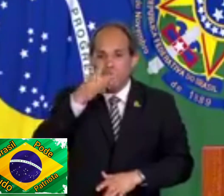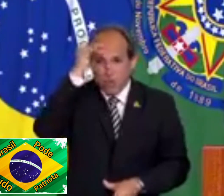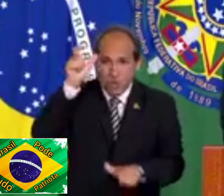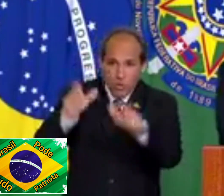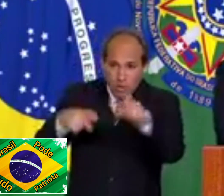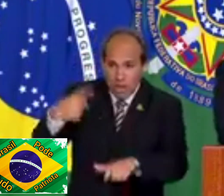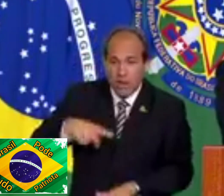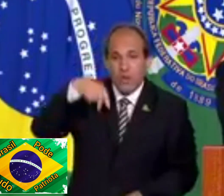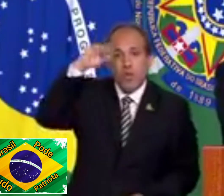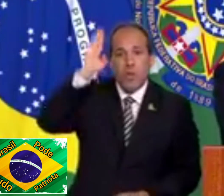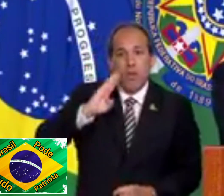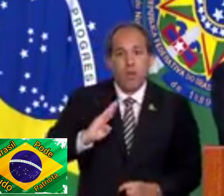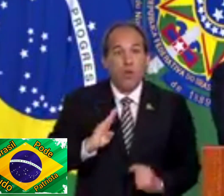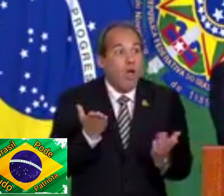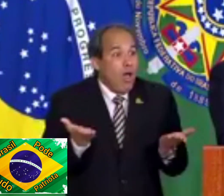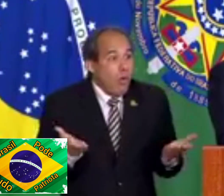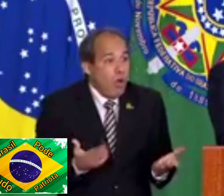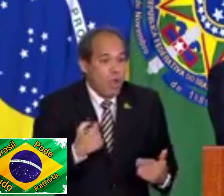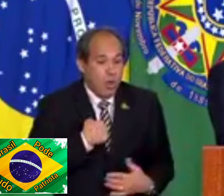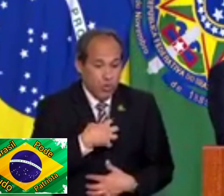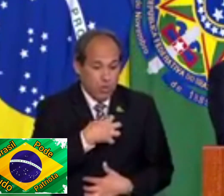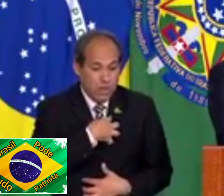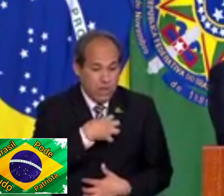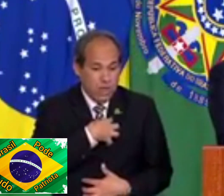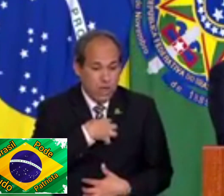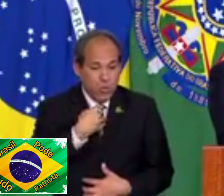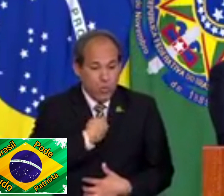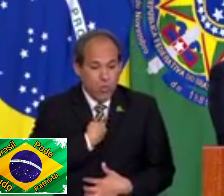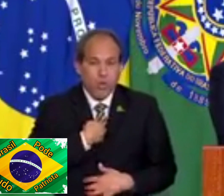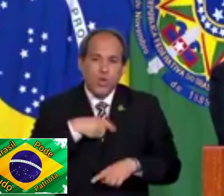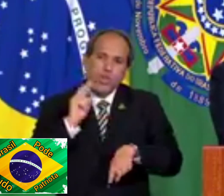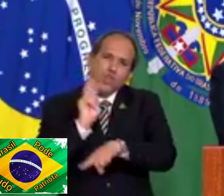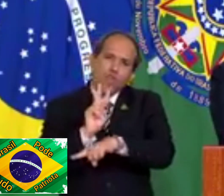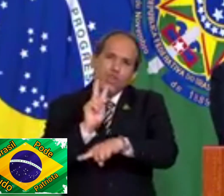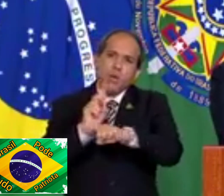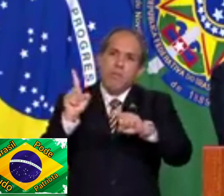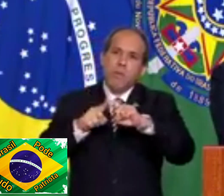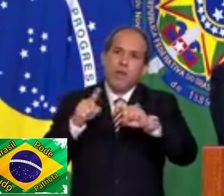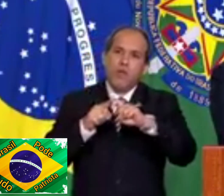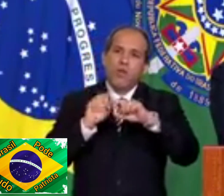Hoje, eu me considero o médico da liberdade no Brasil.